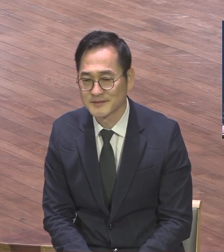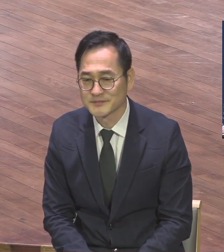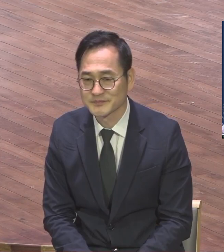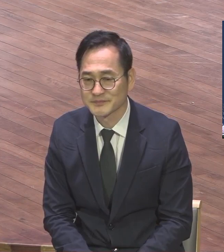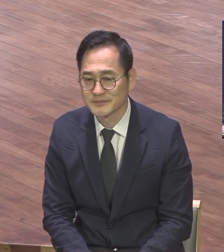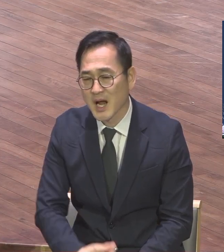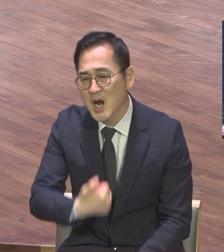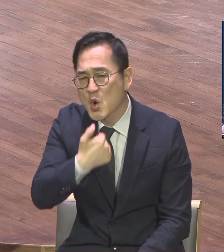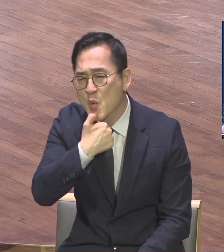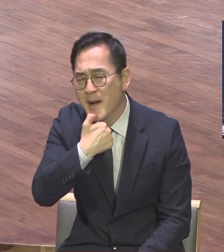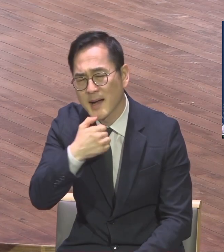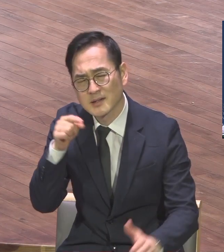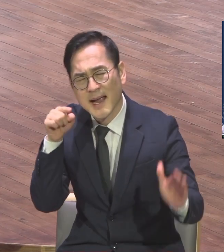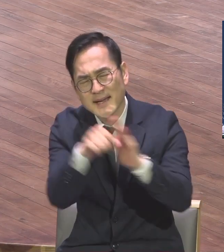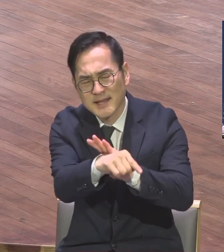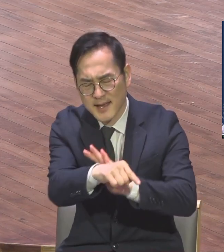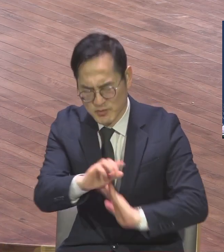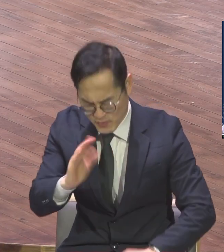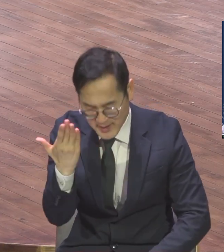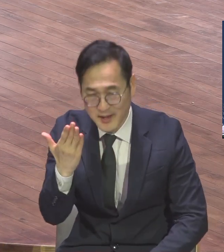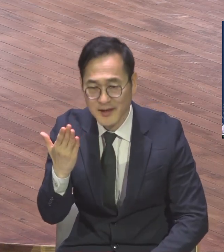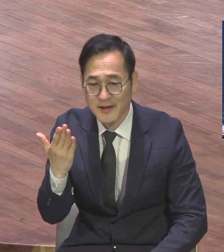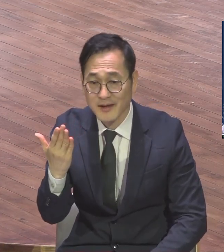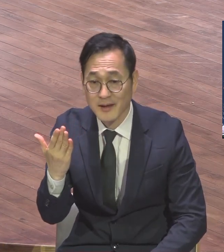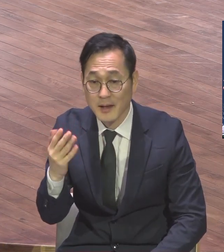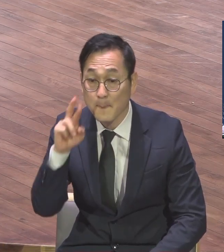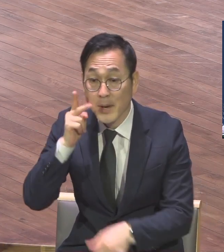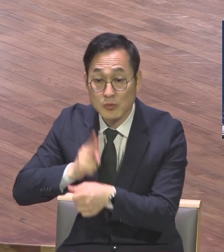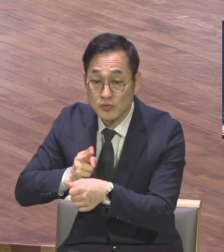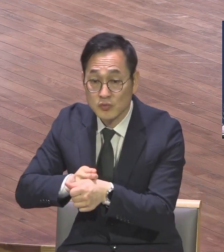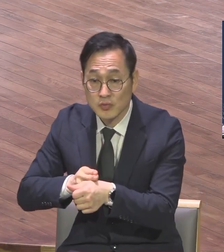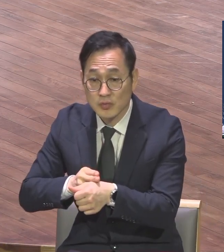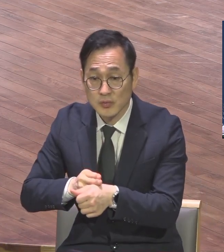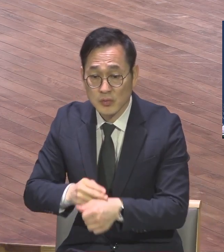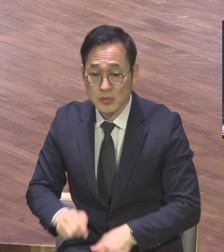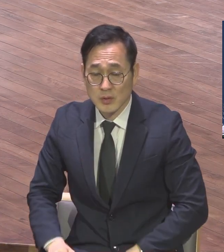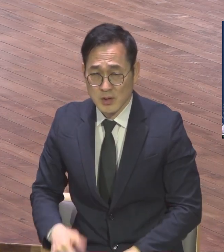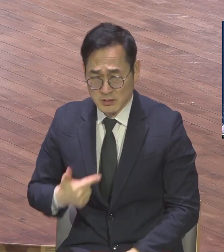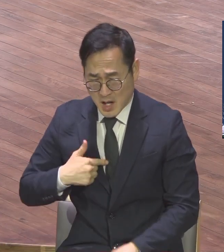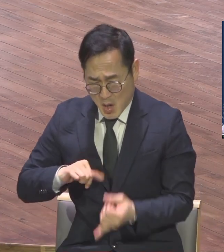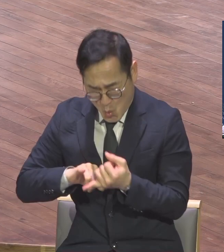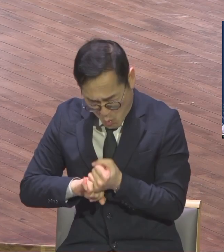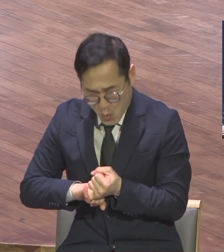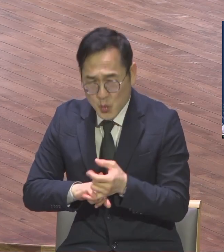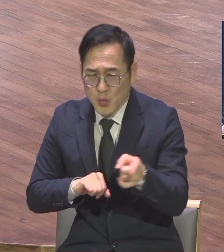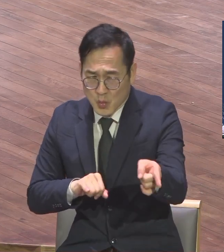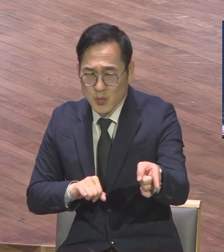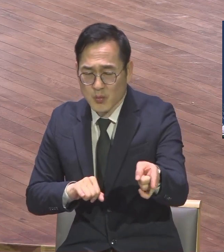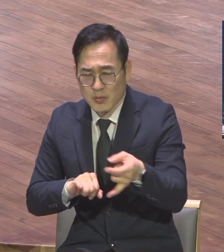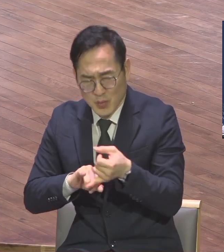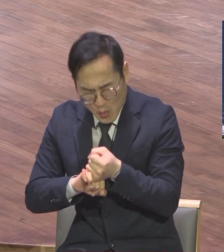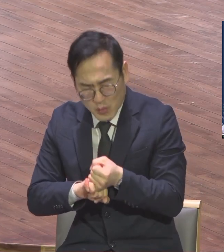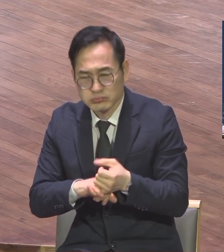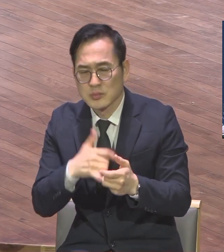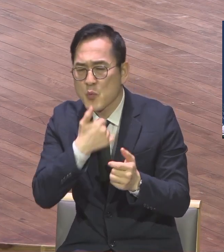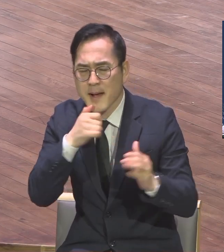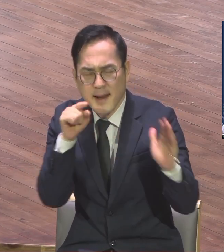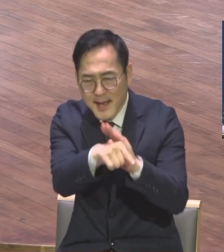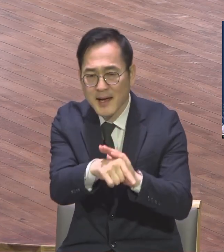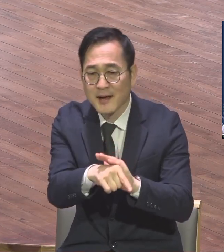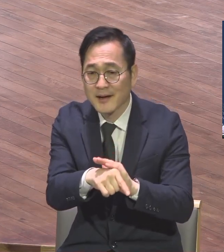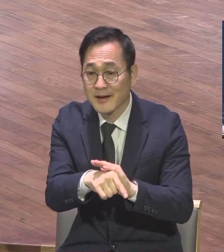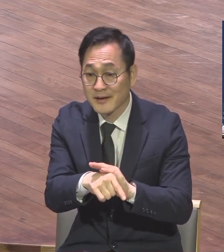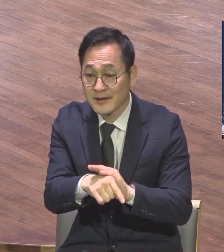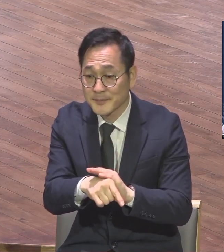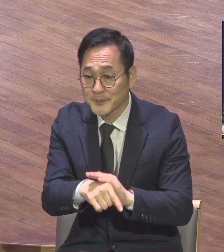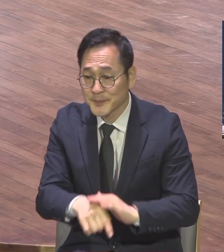로마도 보아야 하리라. He said, I must visit Roma also. 영어